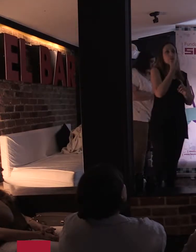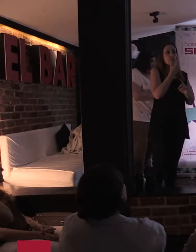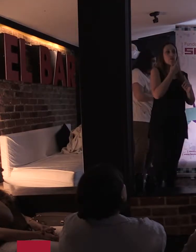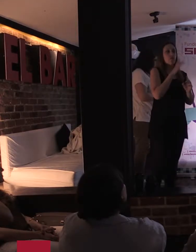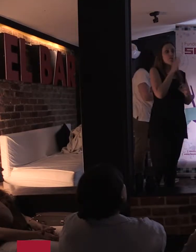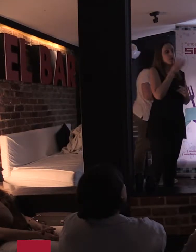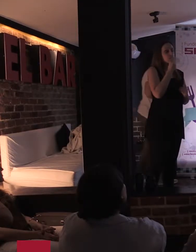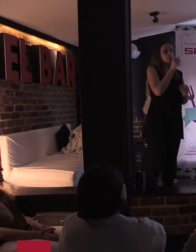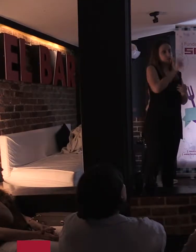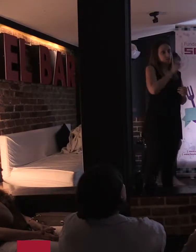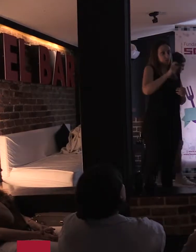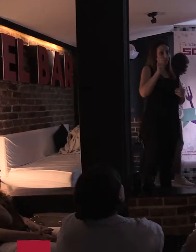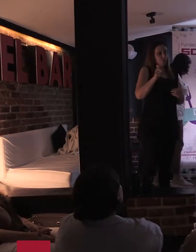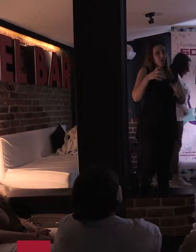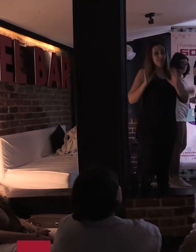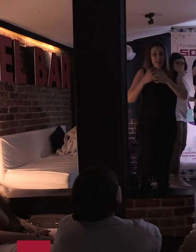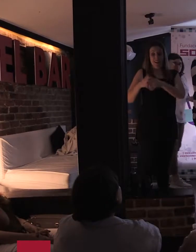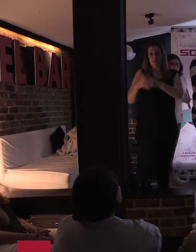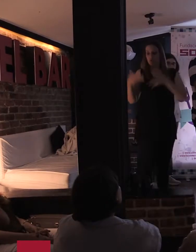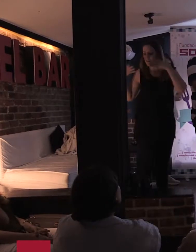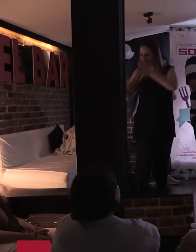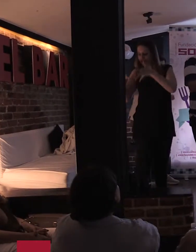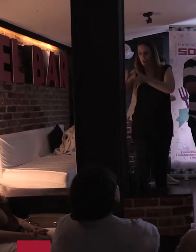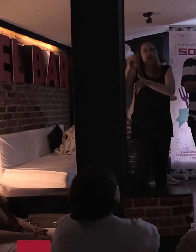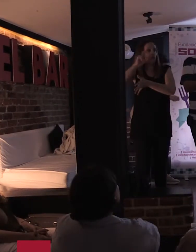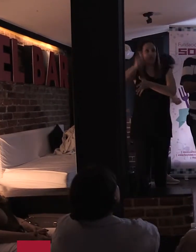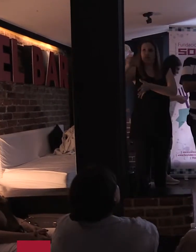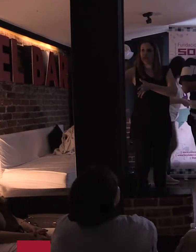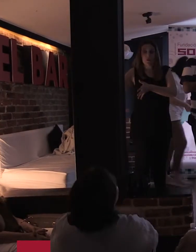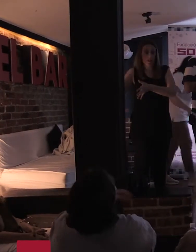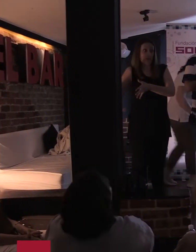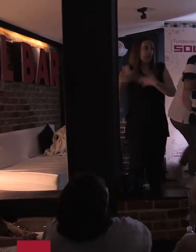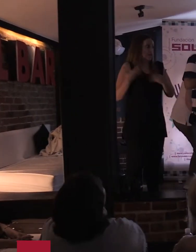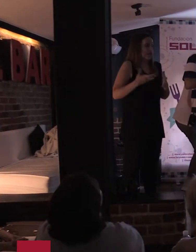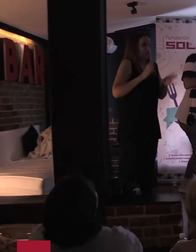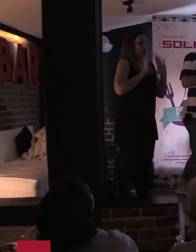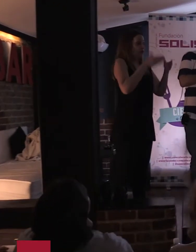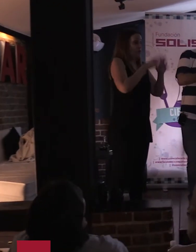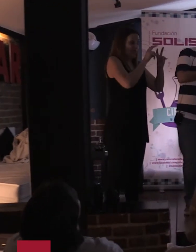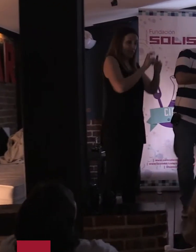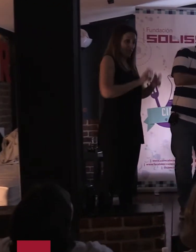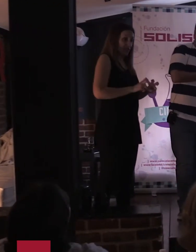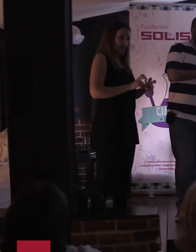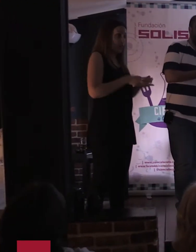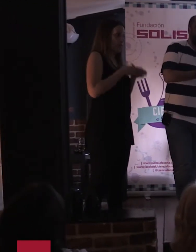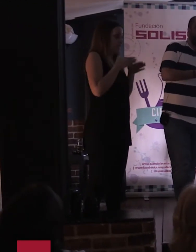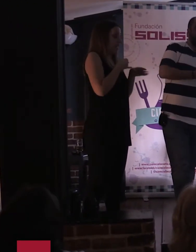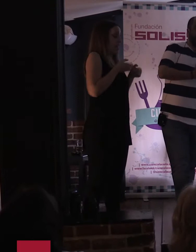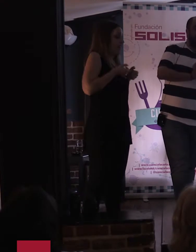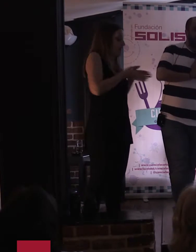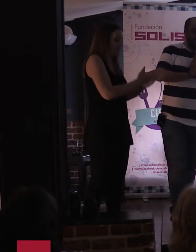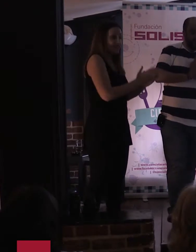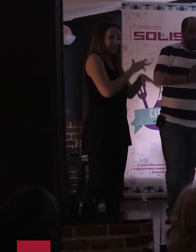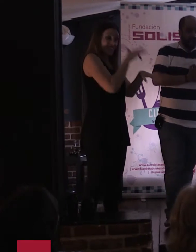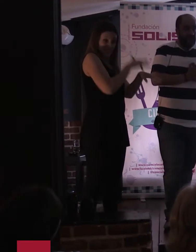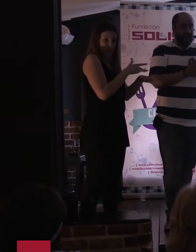porque hay mucha gente intentando resolver la vía motora. Y no hay apenas grupos de investigación intentando resolver la vía sensitiva. Entonces,